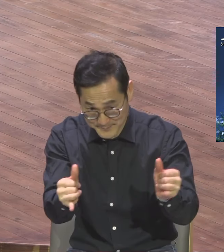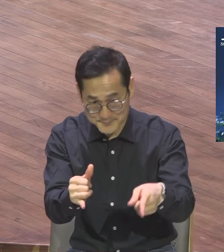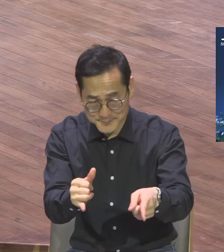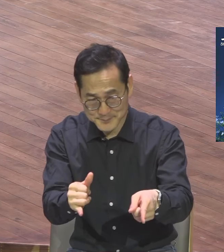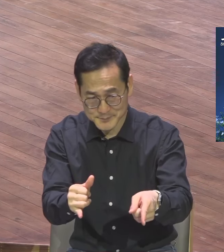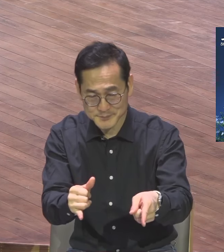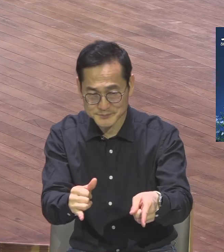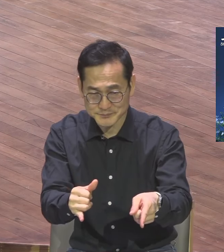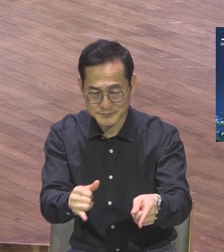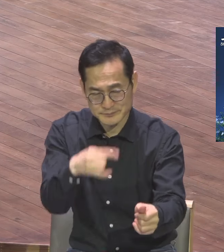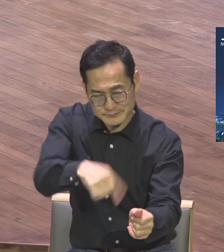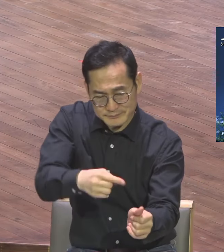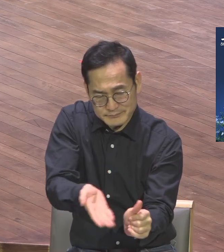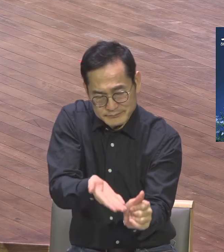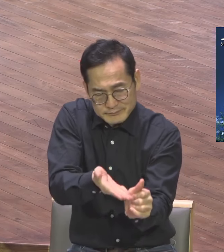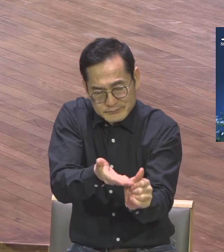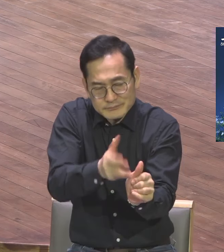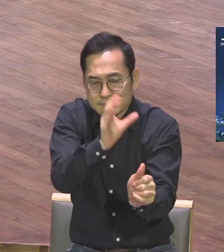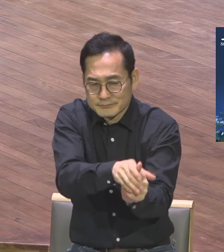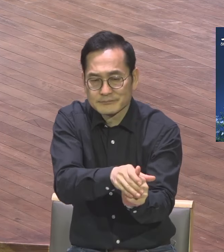현지인과 렘넌트.